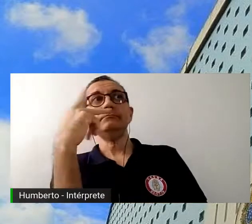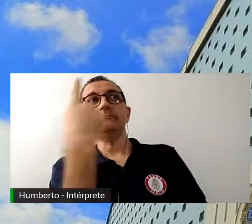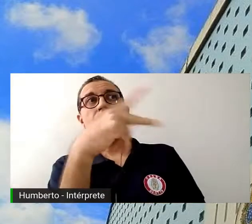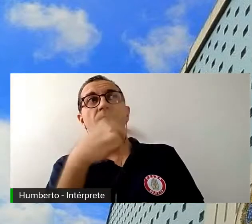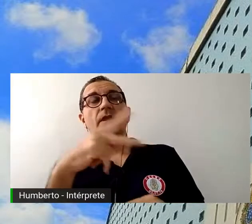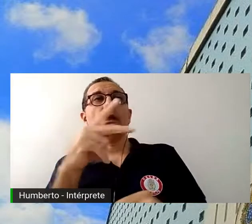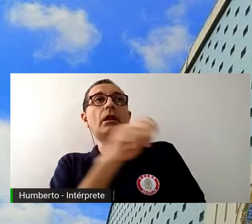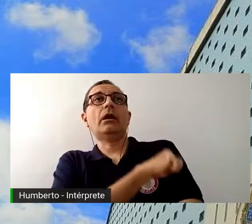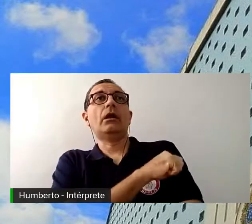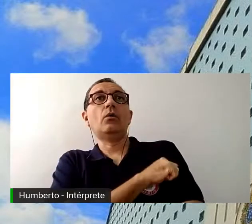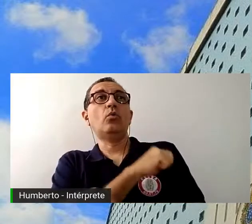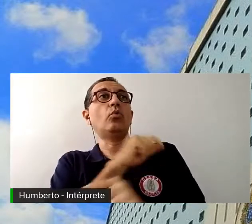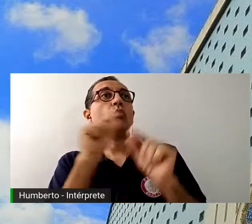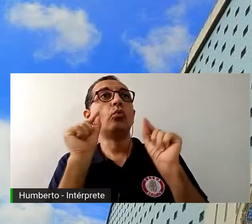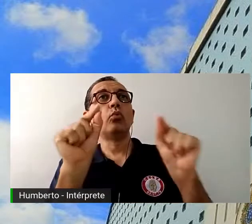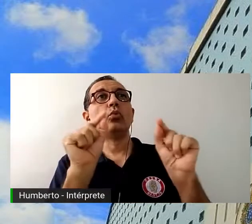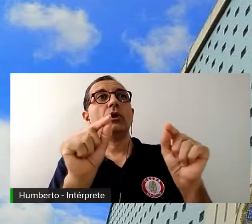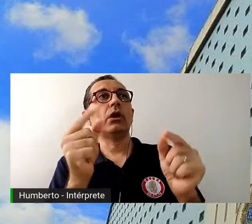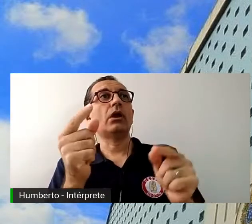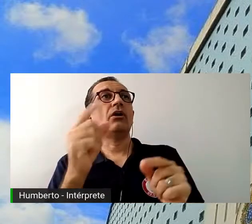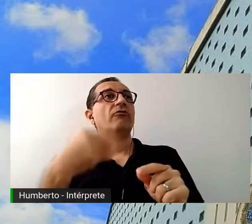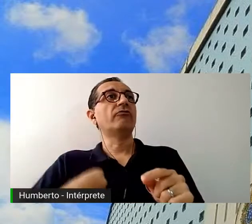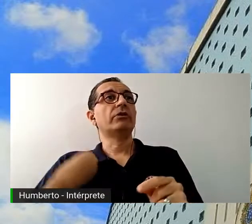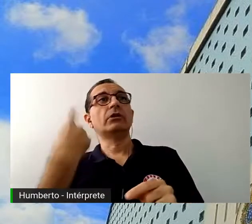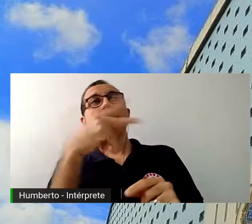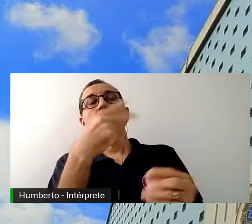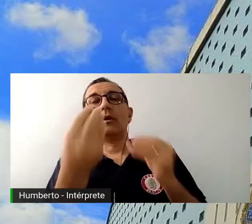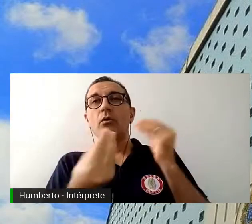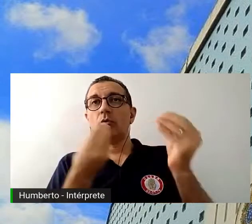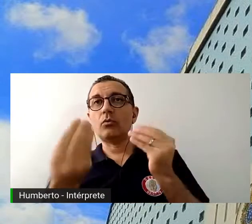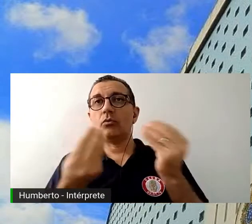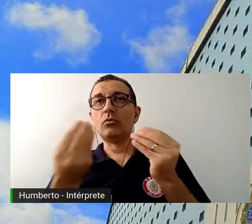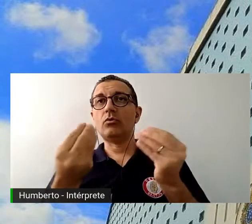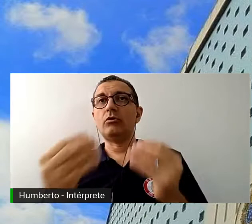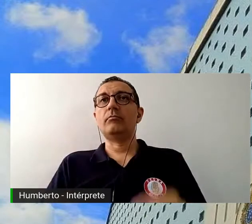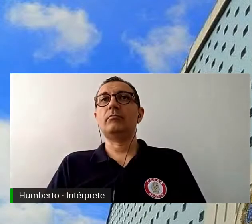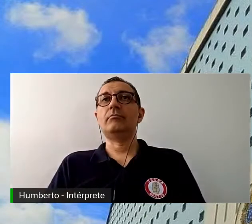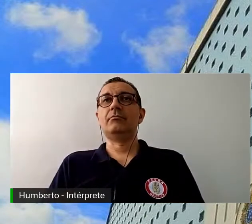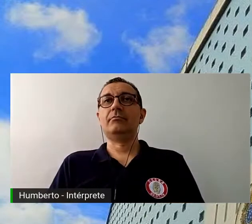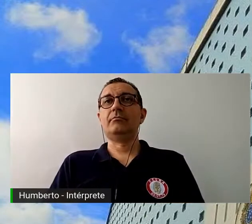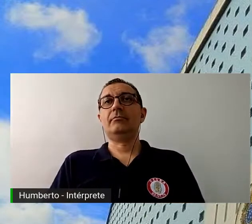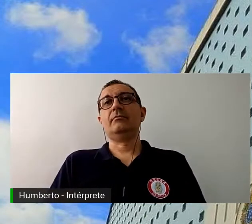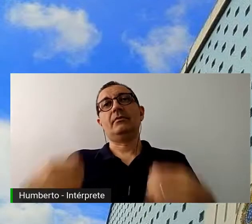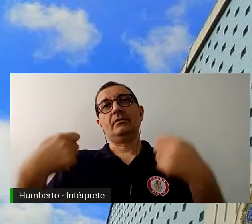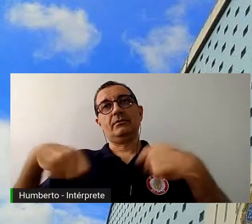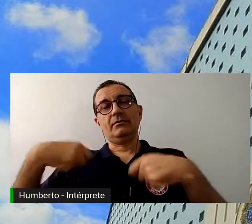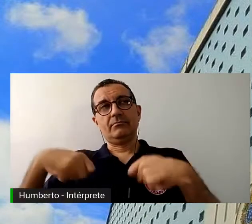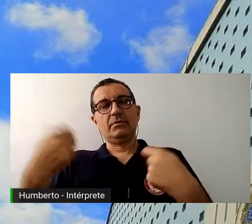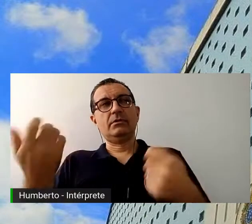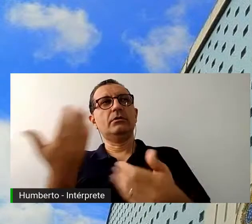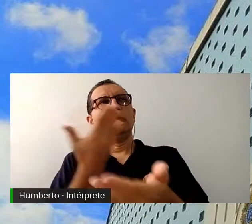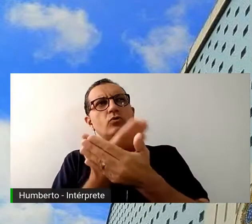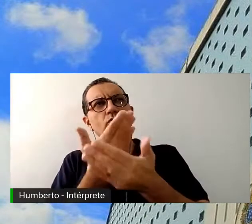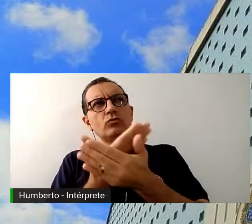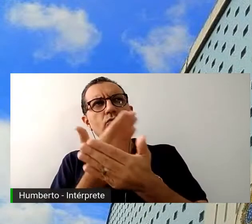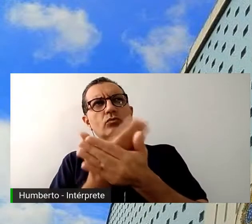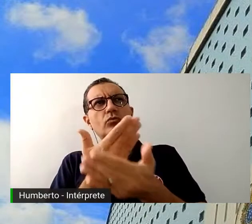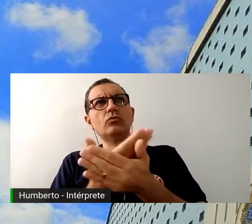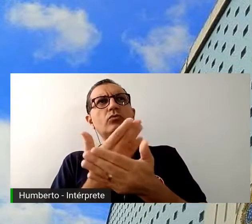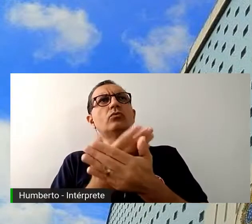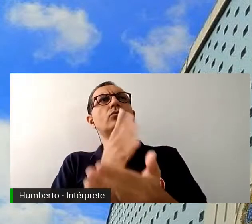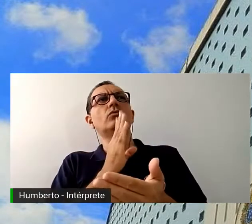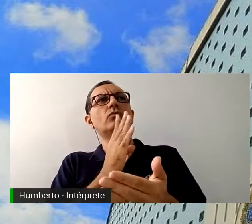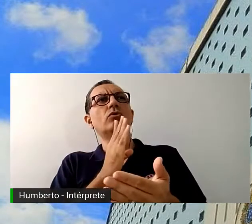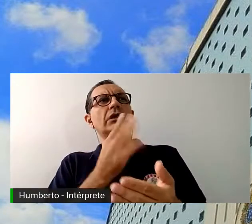ou situação se situam. A contextualização tanto se aplica ao estudo dos conhecimentos técnico-científico, à história